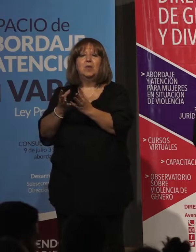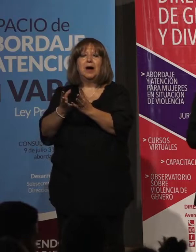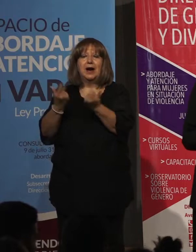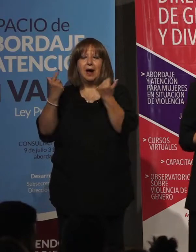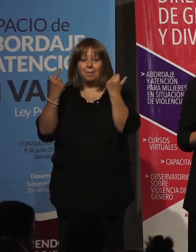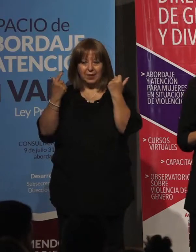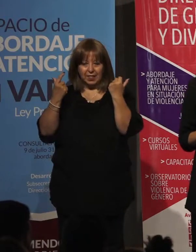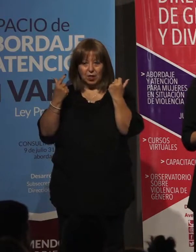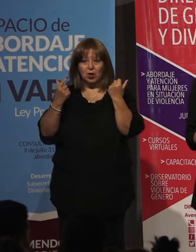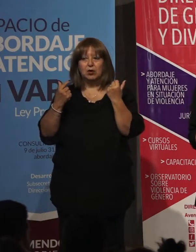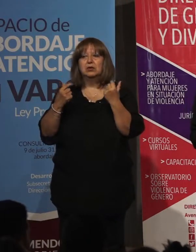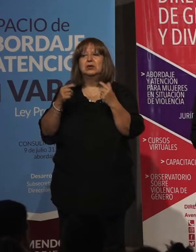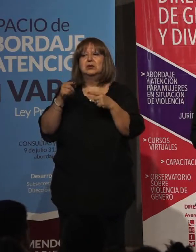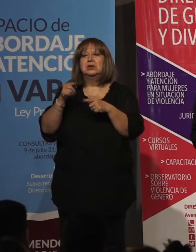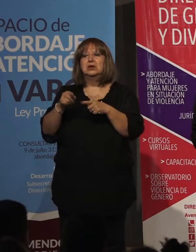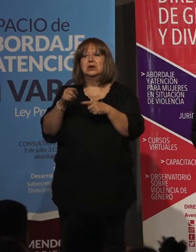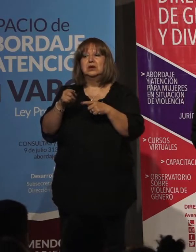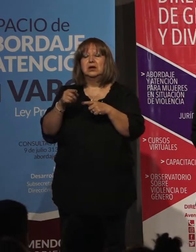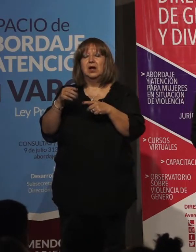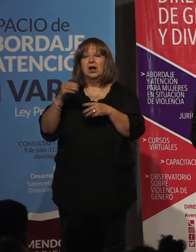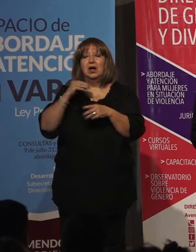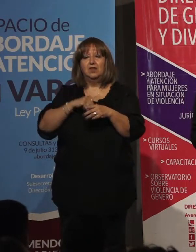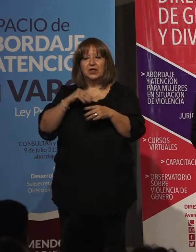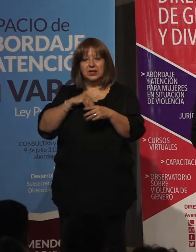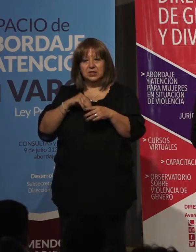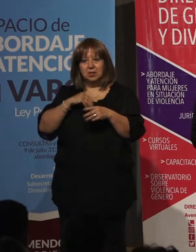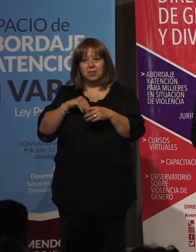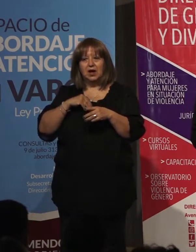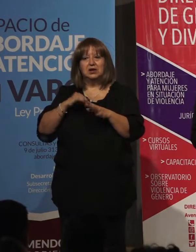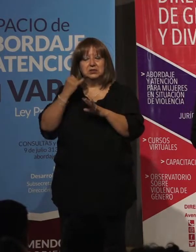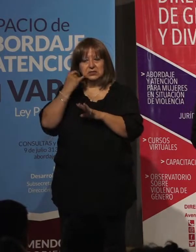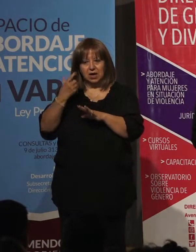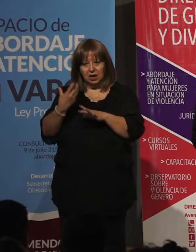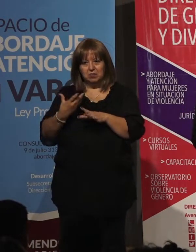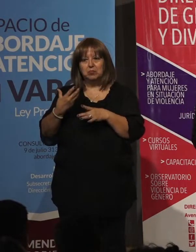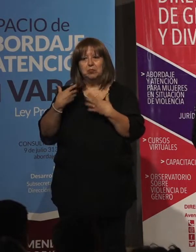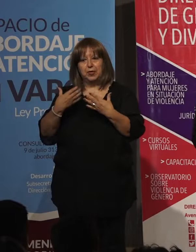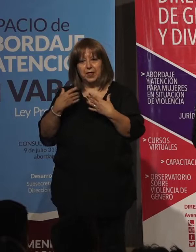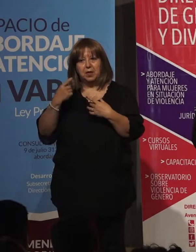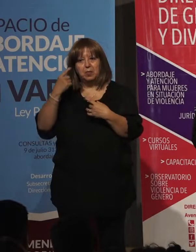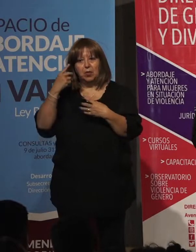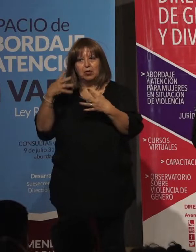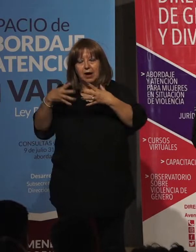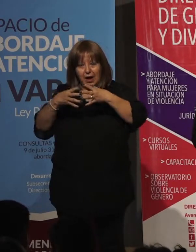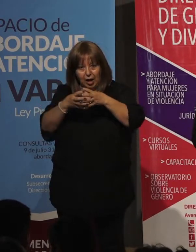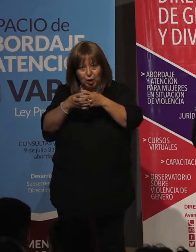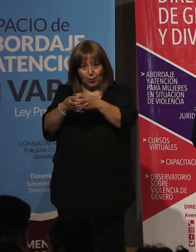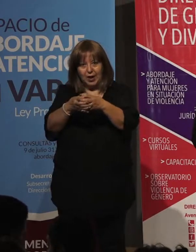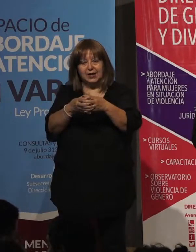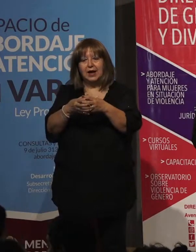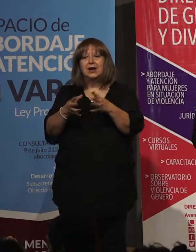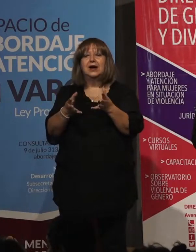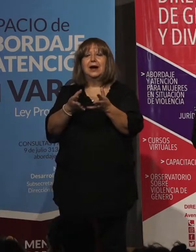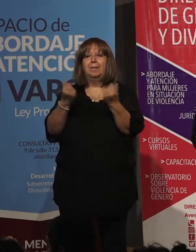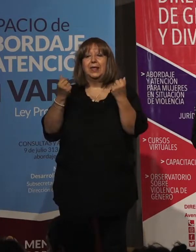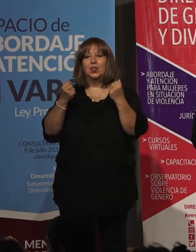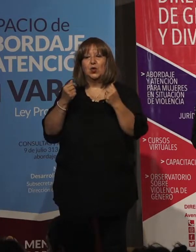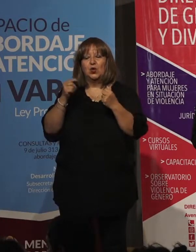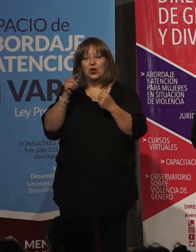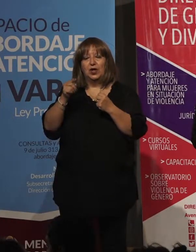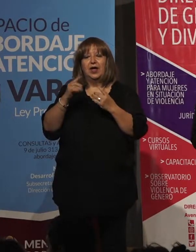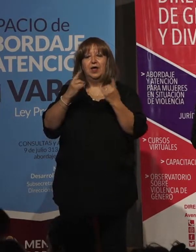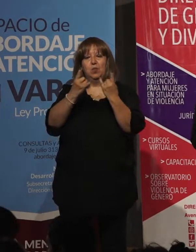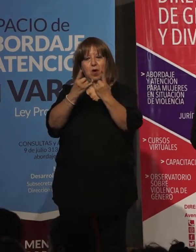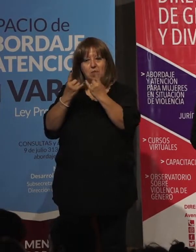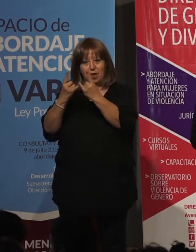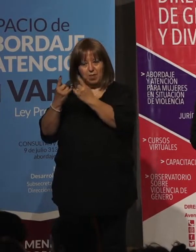no la trasladamos a ningún lado, la podemos contener. Sí. Yo tengo equipos interdisciplinarios que traslada a la víctima. Lo más rápido es la